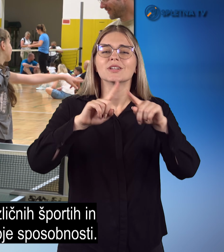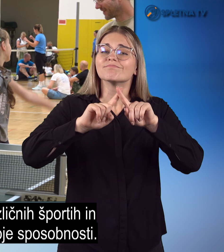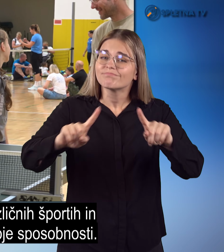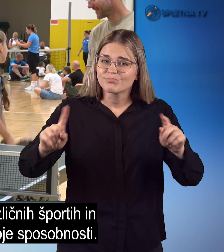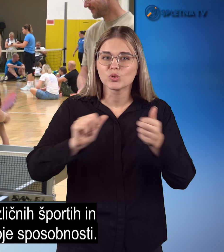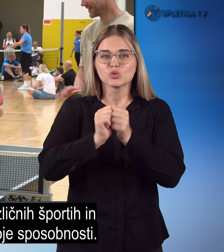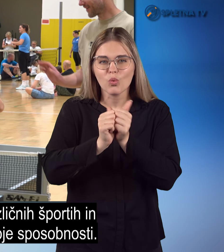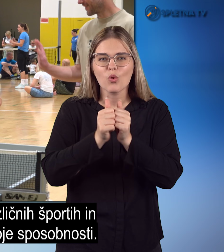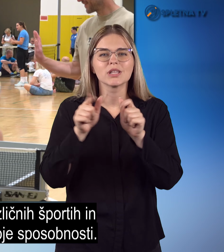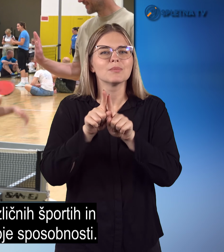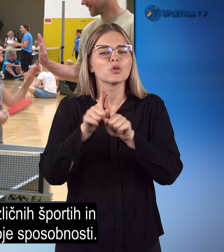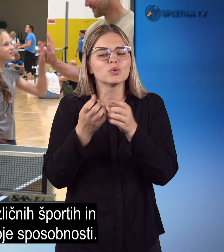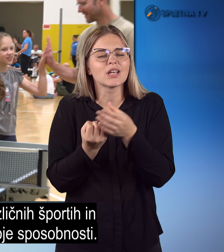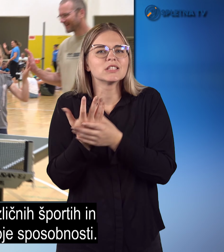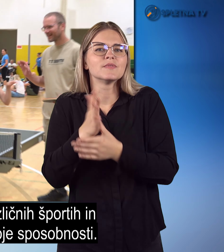svoje sposobnosti.